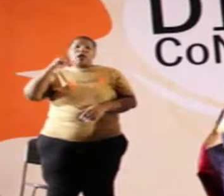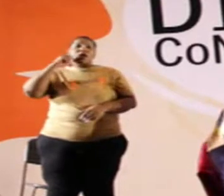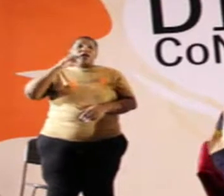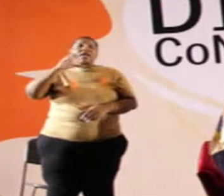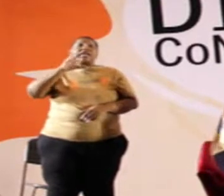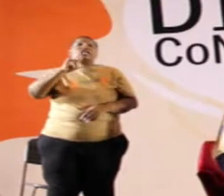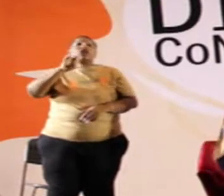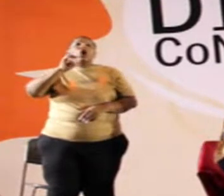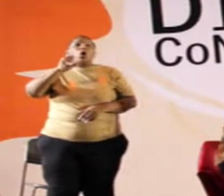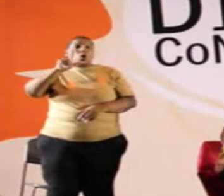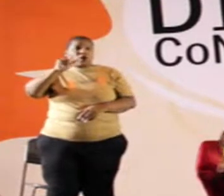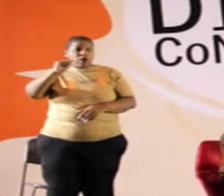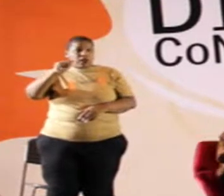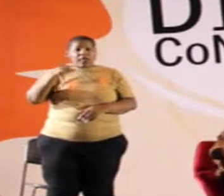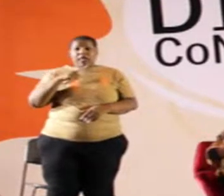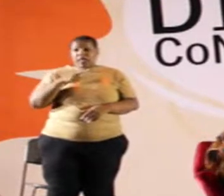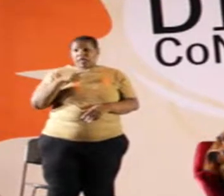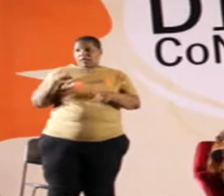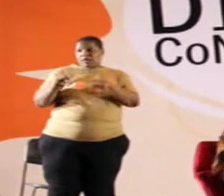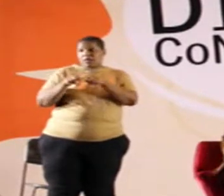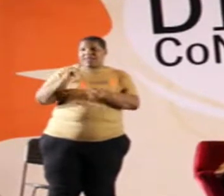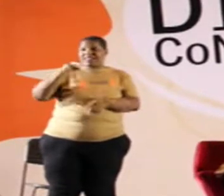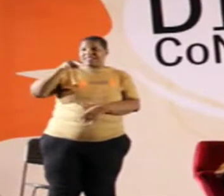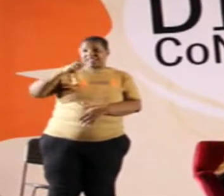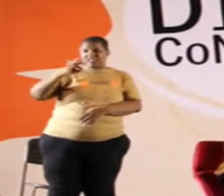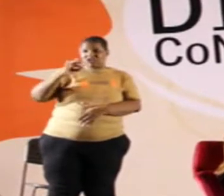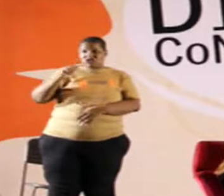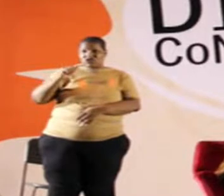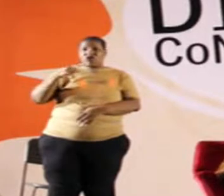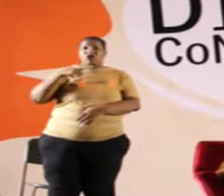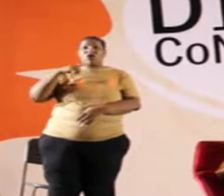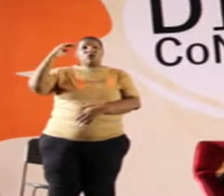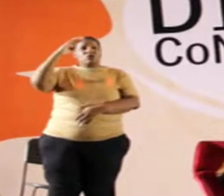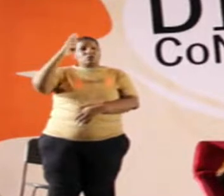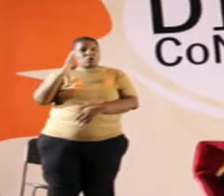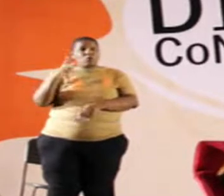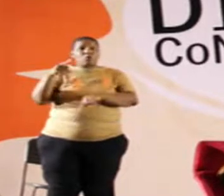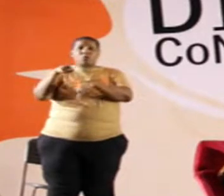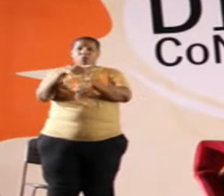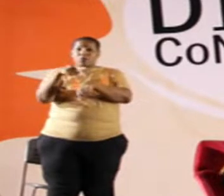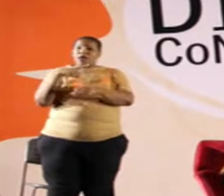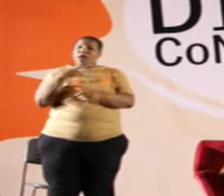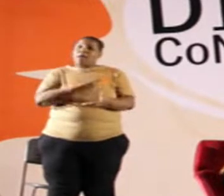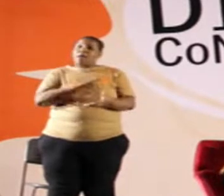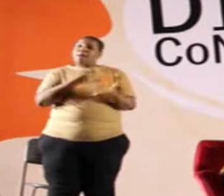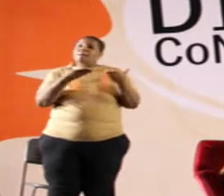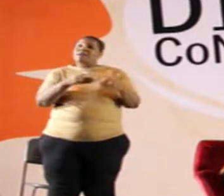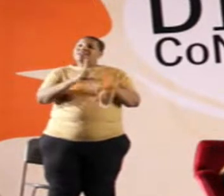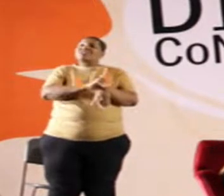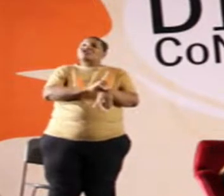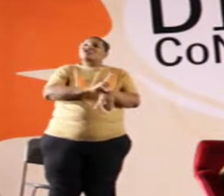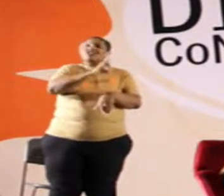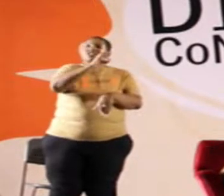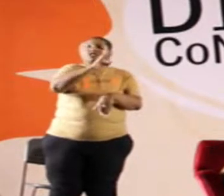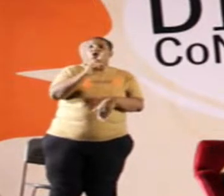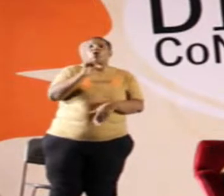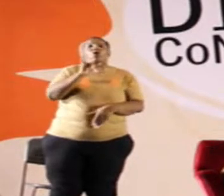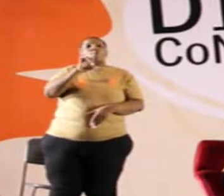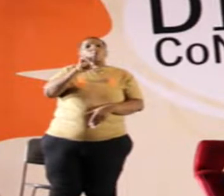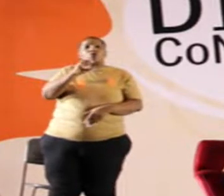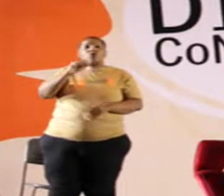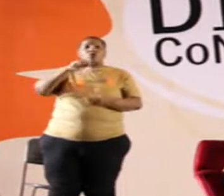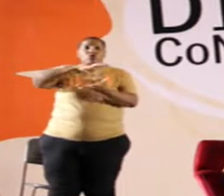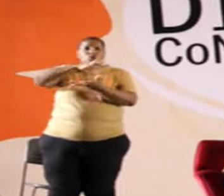É diretora executiva da Anistia Internacional no Brasil e faz parte do quadro da direção do Fundo Global para